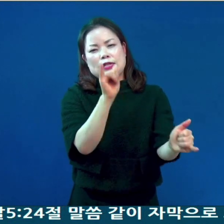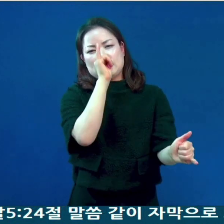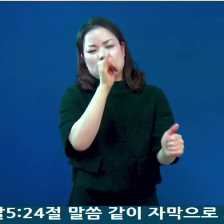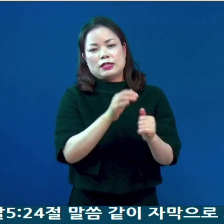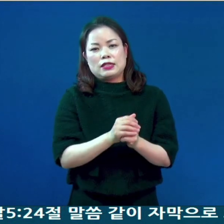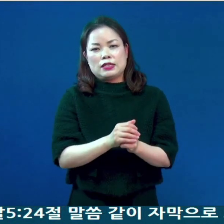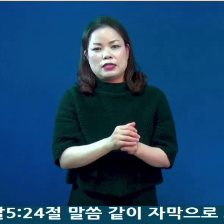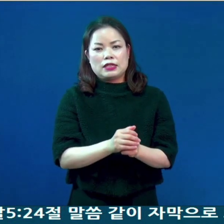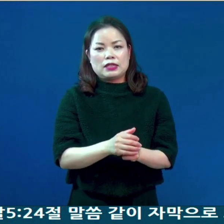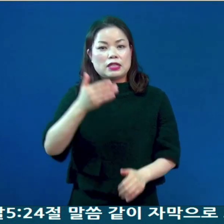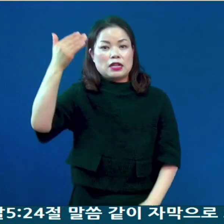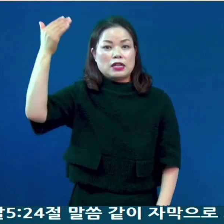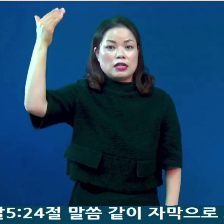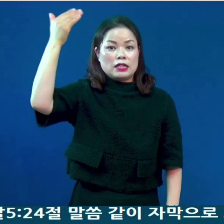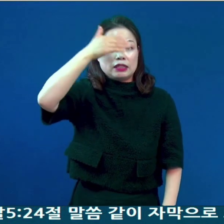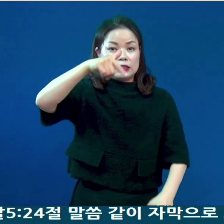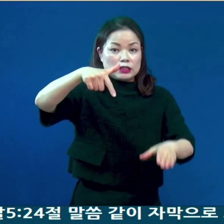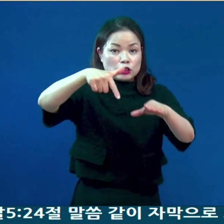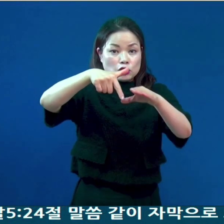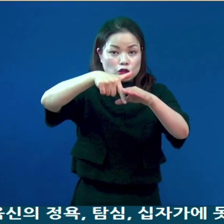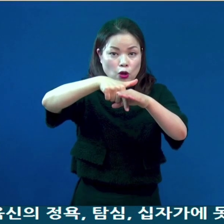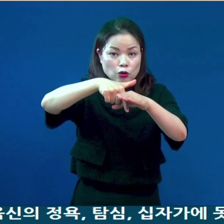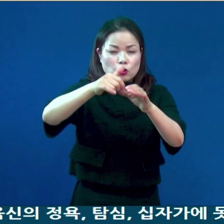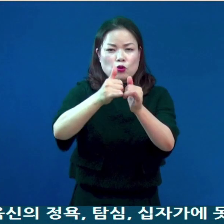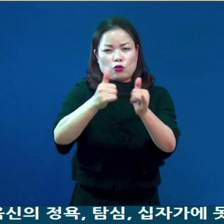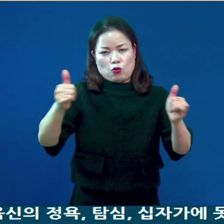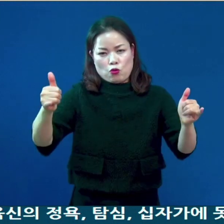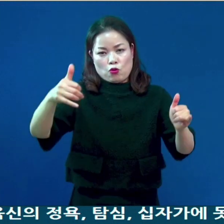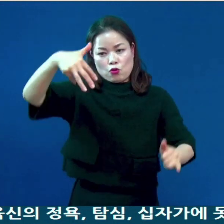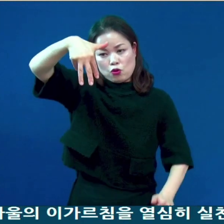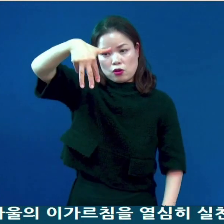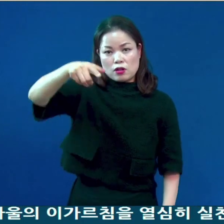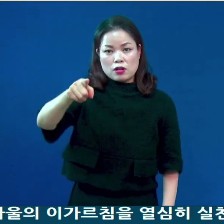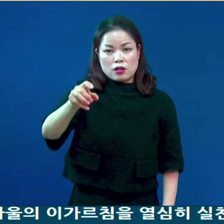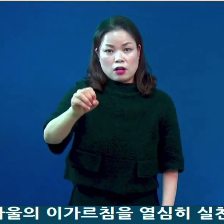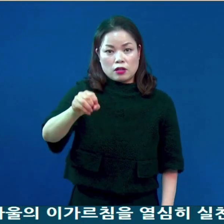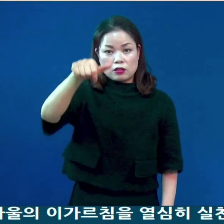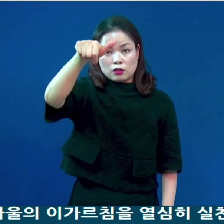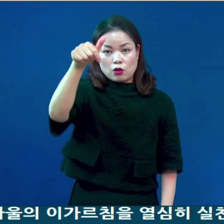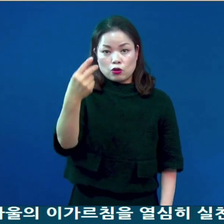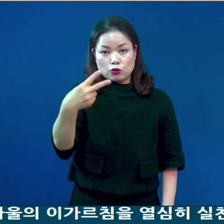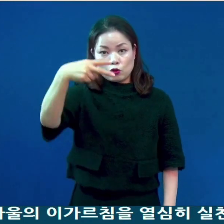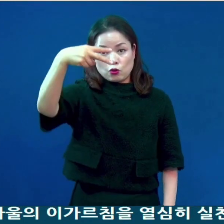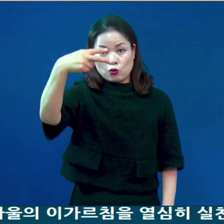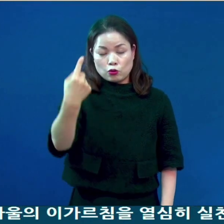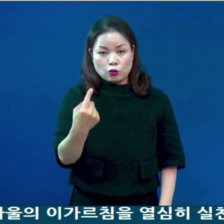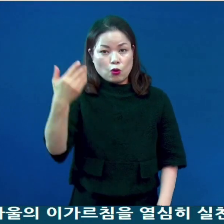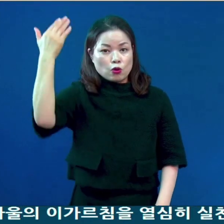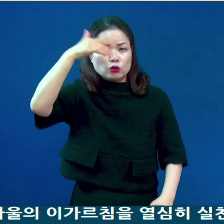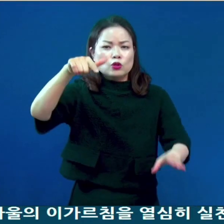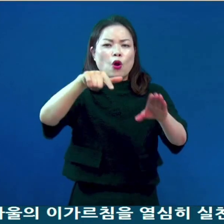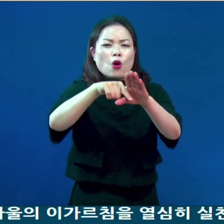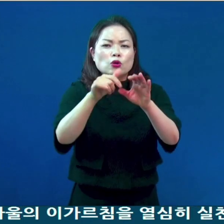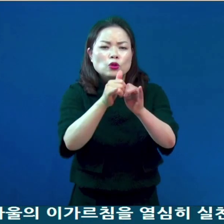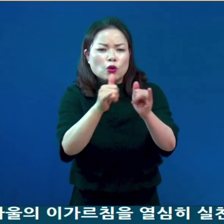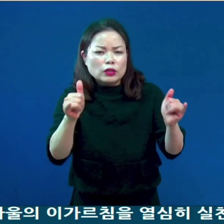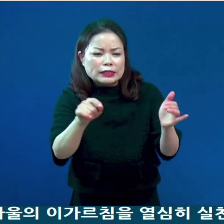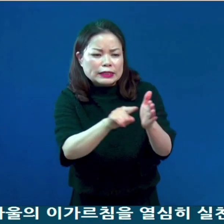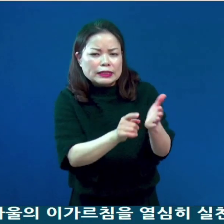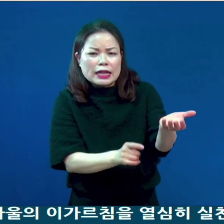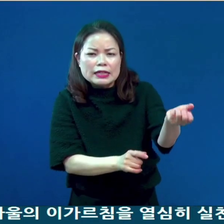있었는데 청교도들입니다. 지금부터 수백 년 전이죠. 이 청교도들이 처음에 개혁주의적 신학을 가질 때